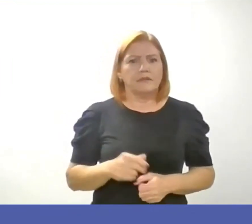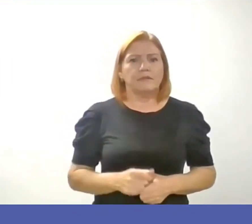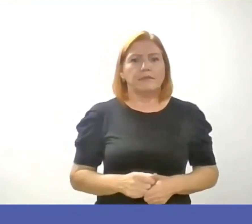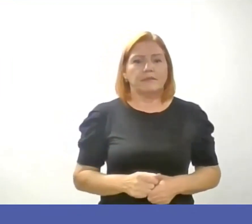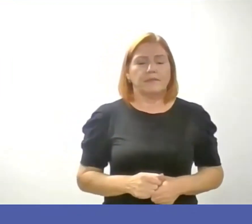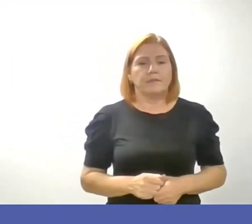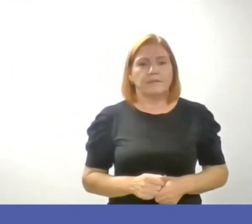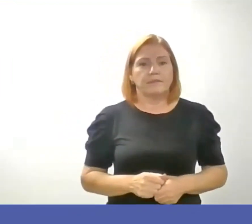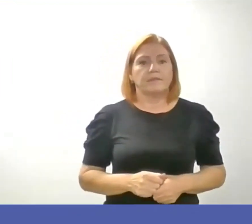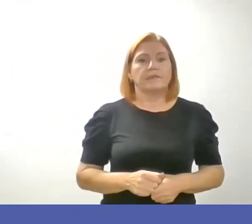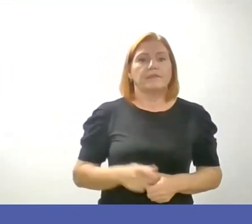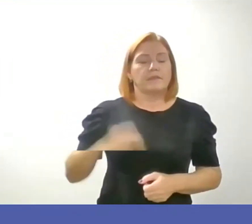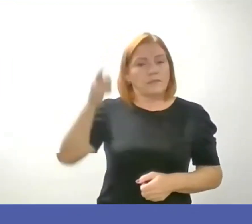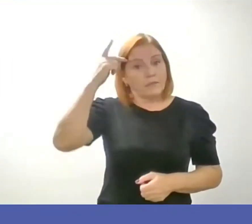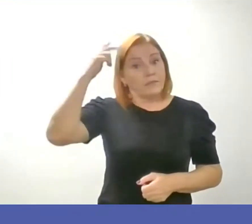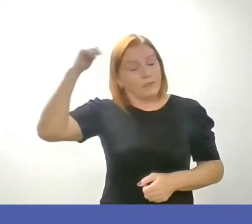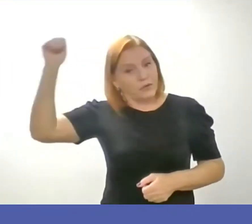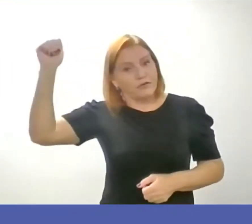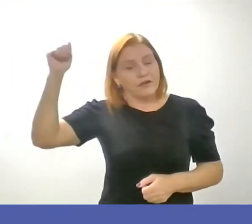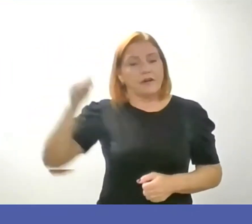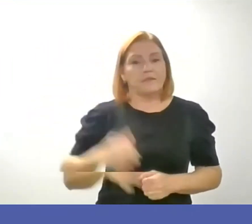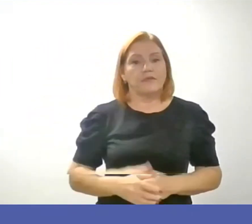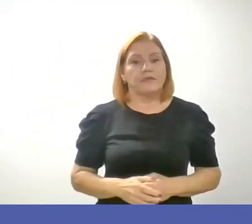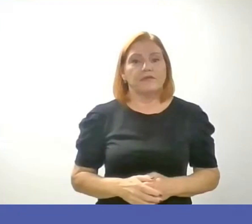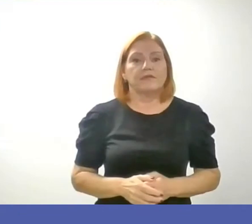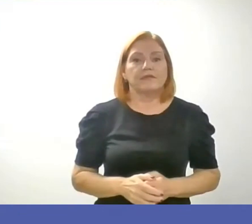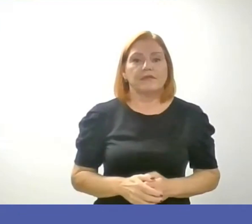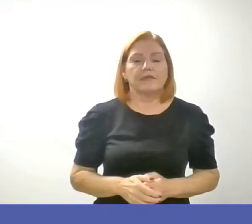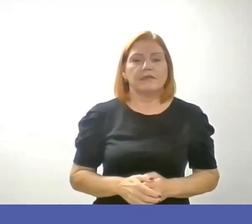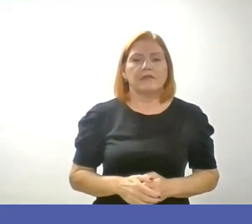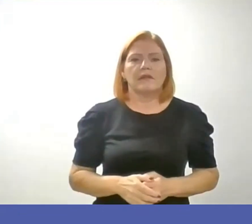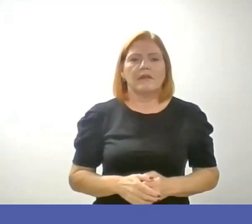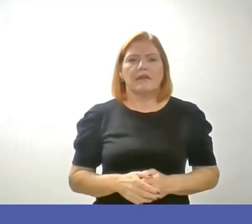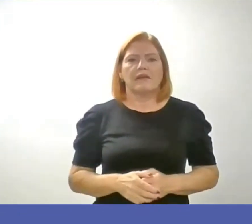sua igreja seja aquela mulher